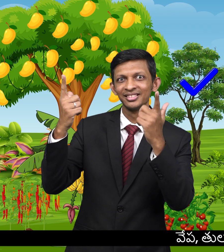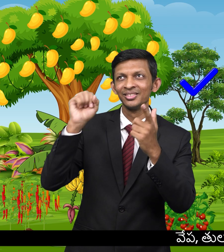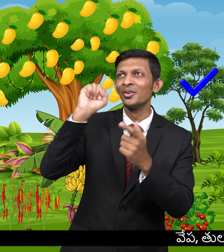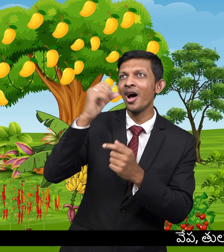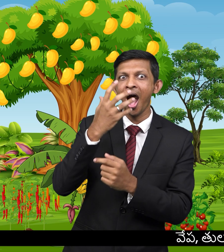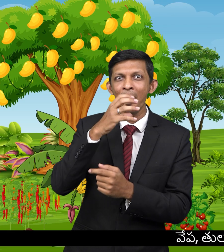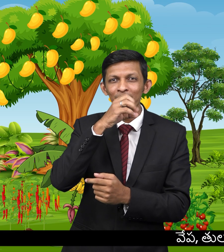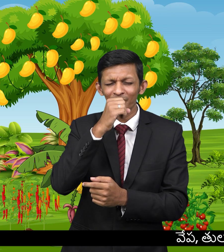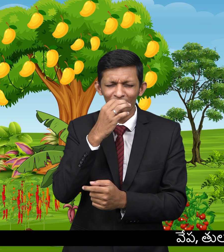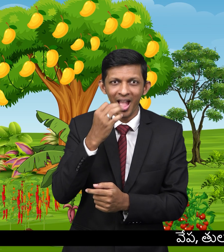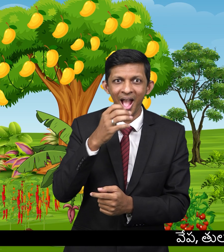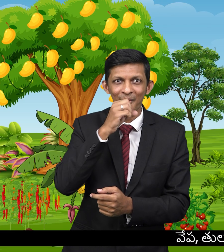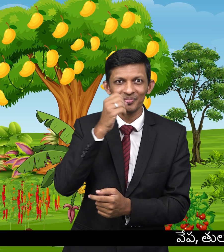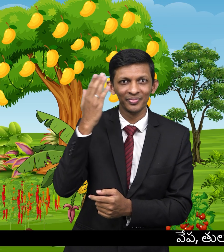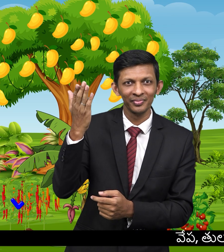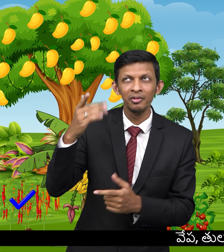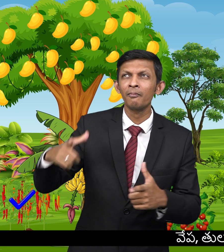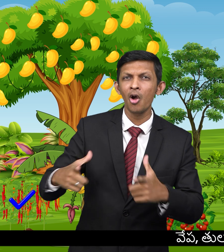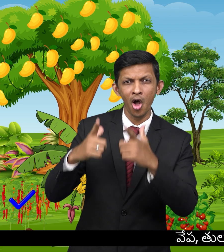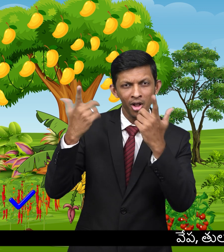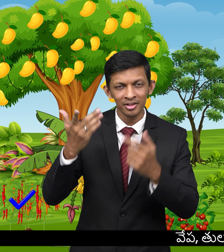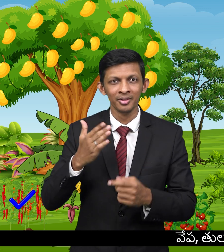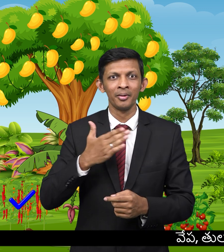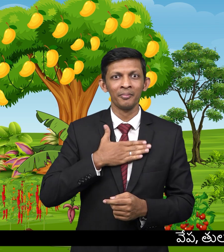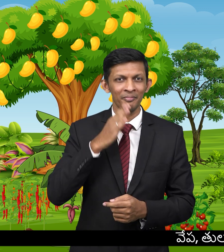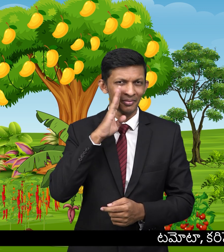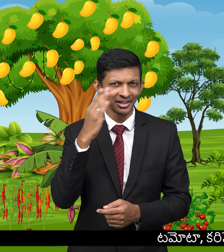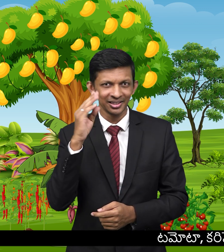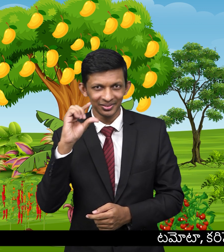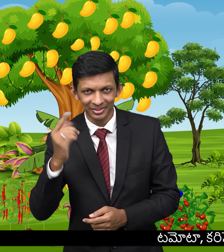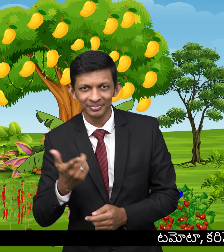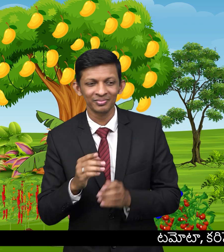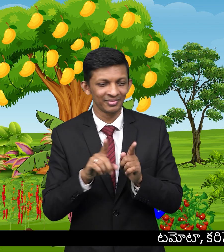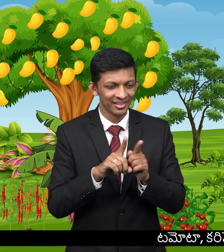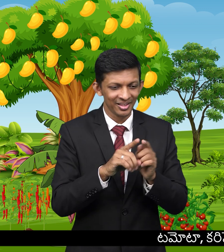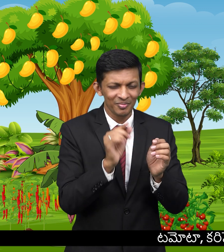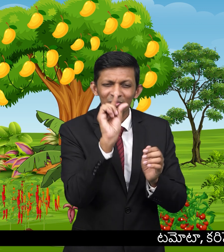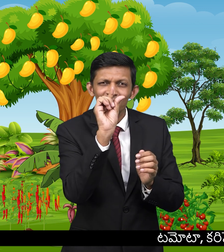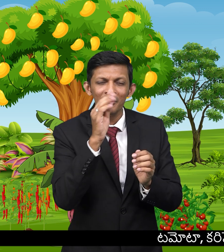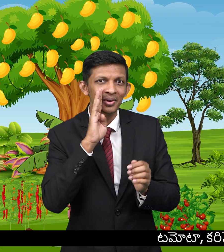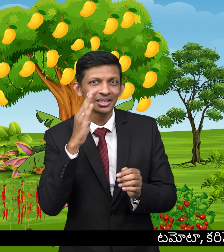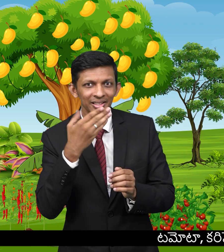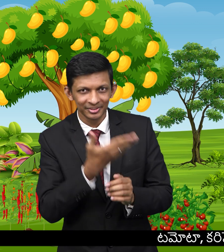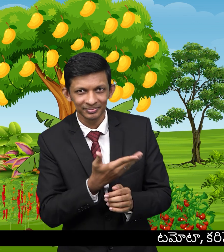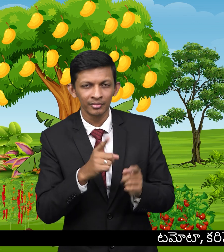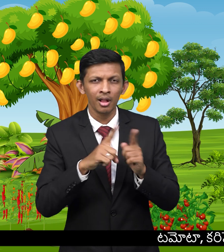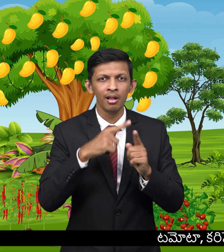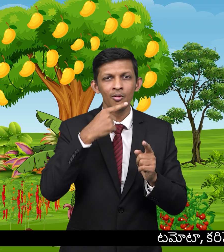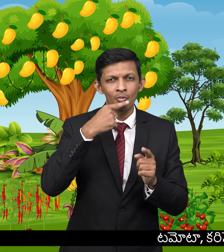వేప, తులసి, మిరప, టమాటా, కరివేపాకు